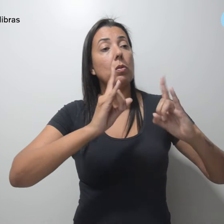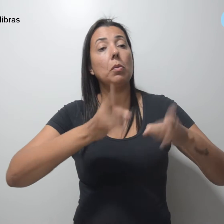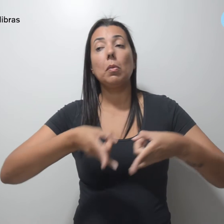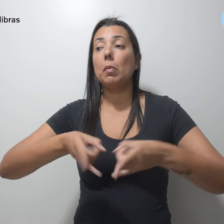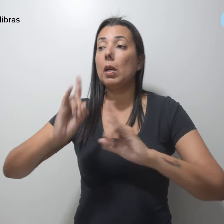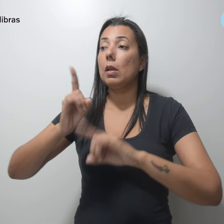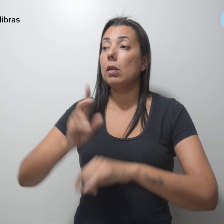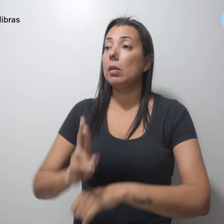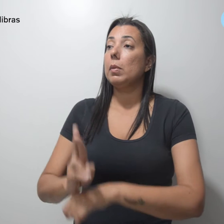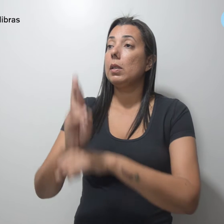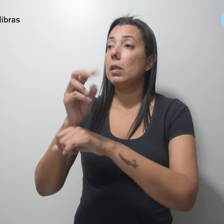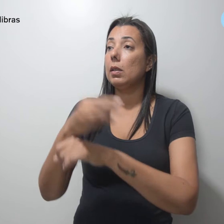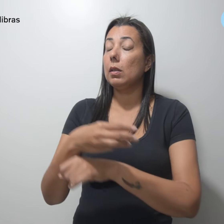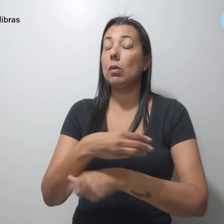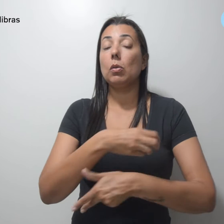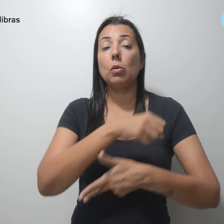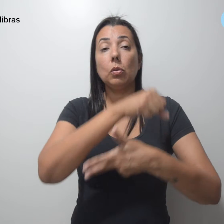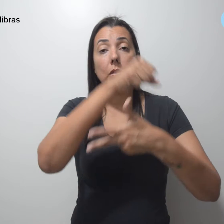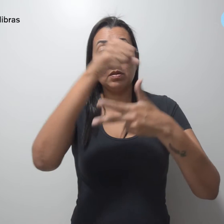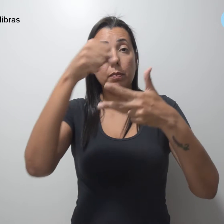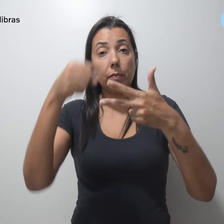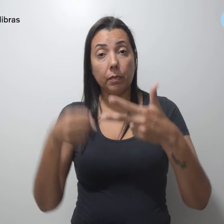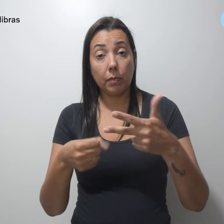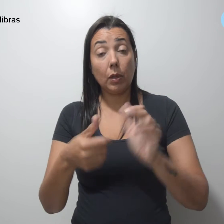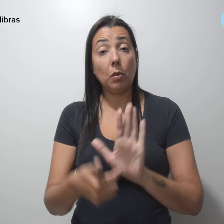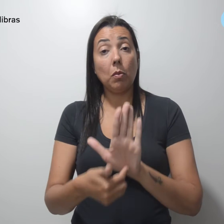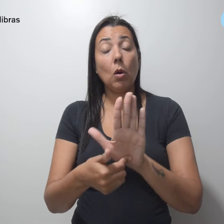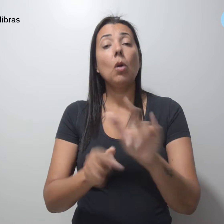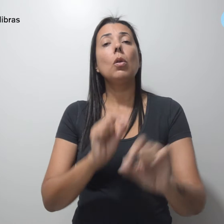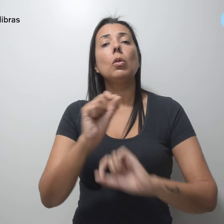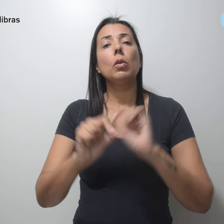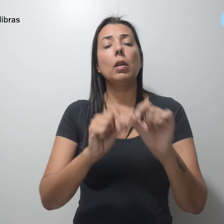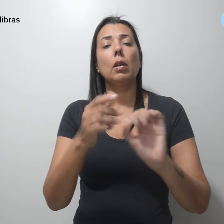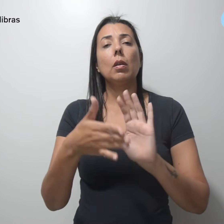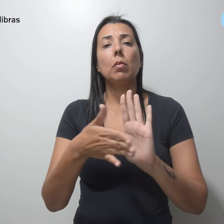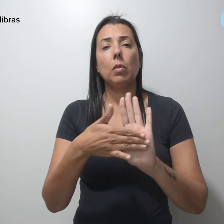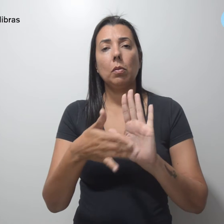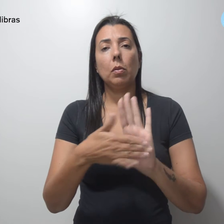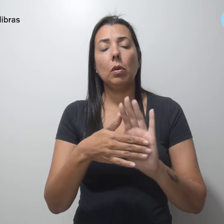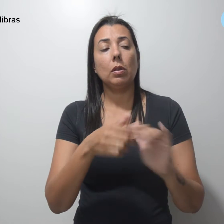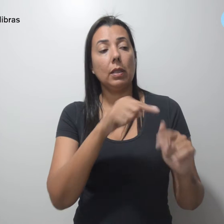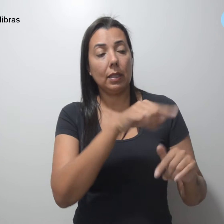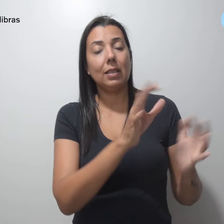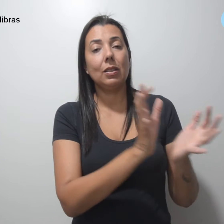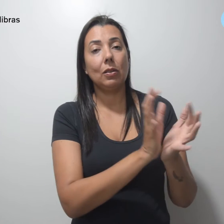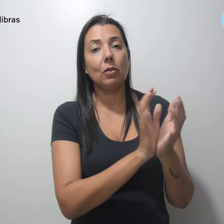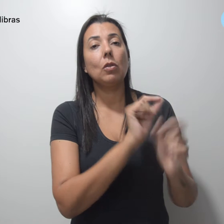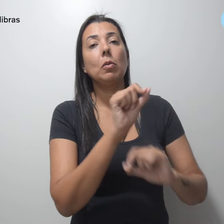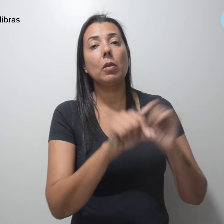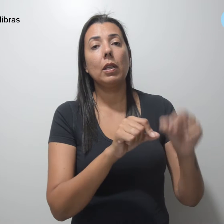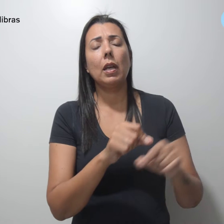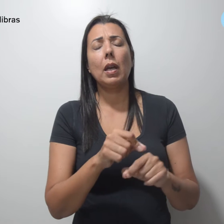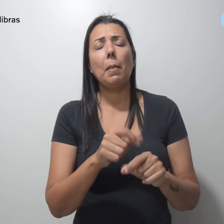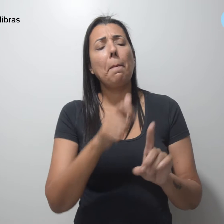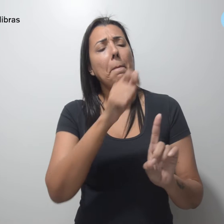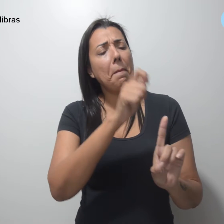representam os três poderes, demonstrando o propósito desse grupo que, há meses, insiste